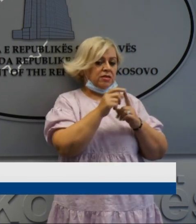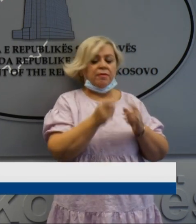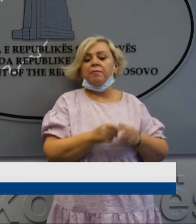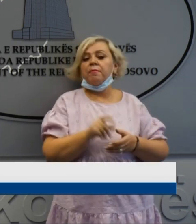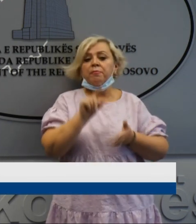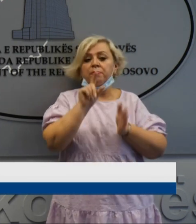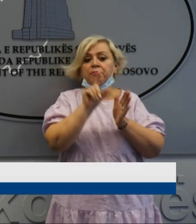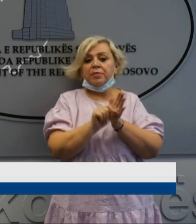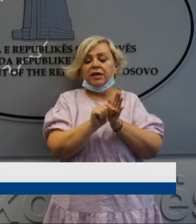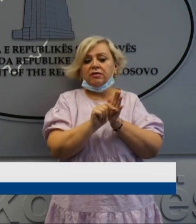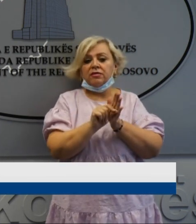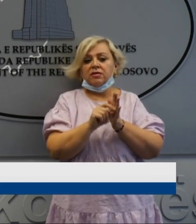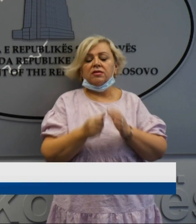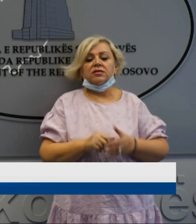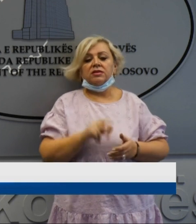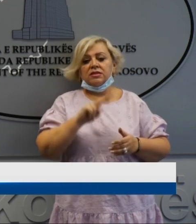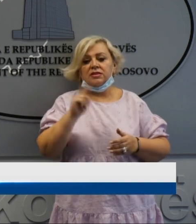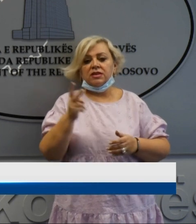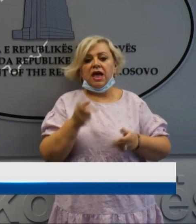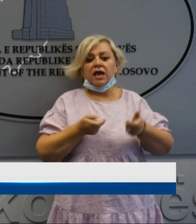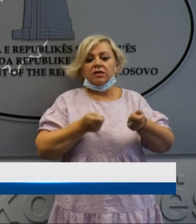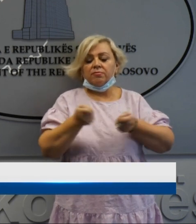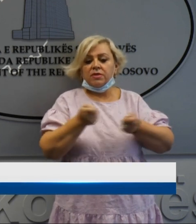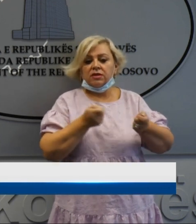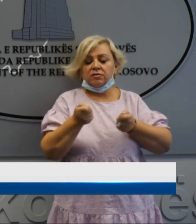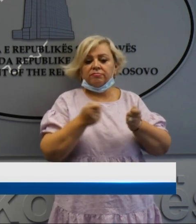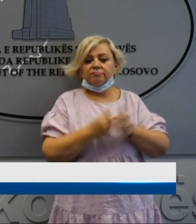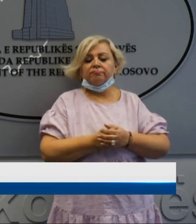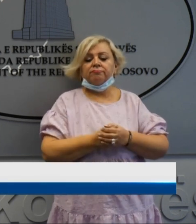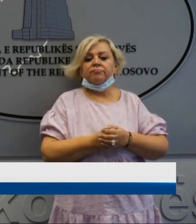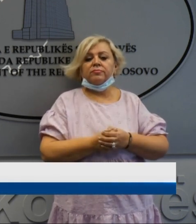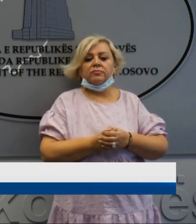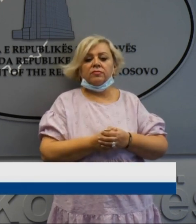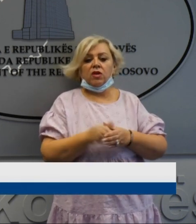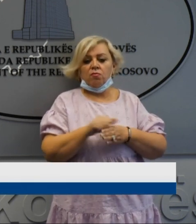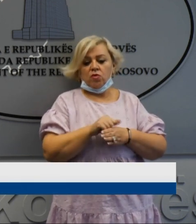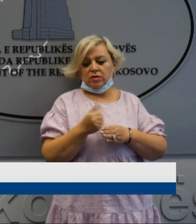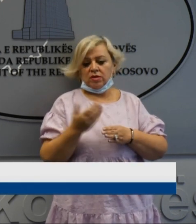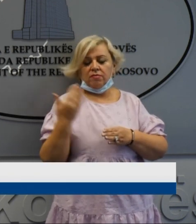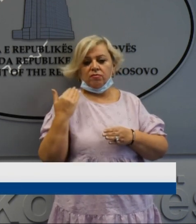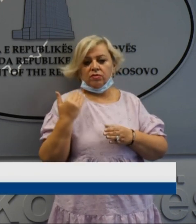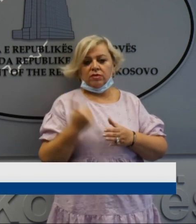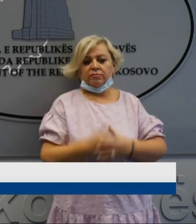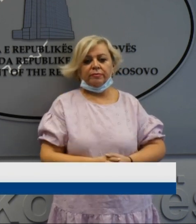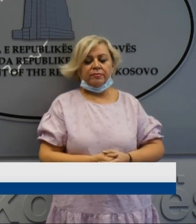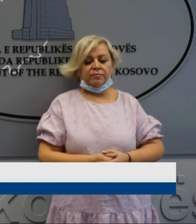të pakta sesa kapacitetet e administrimit që i kemi ndërtuar këto muaj të fundit.